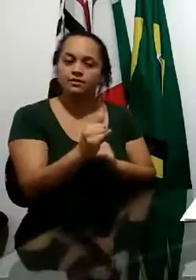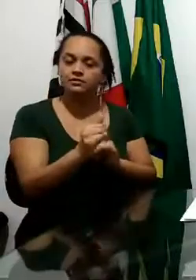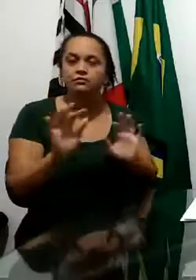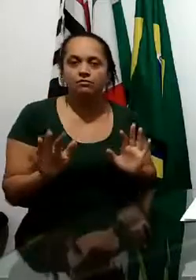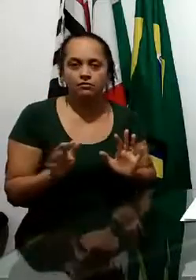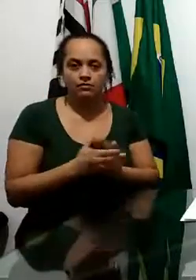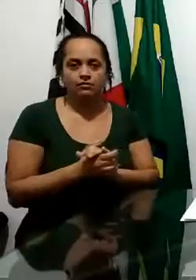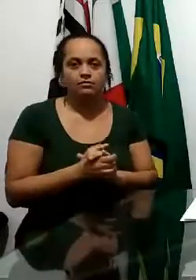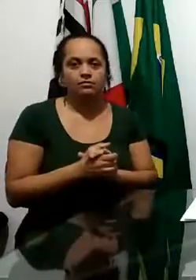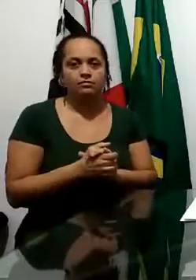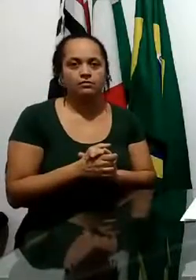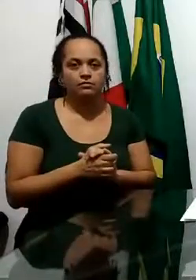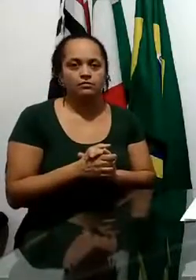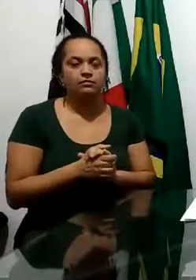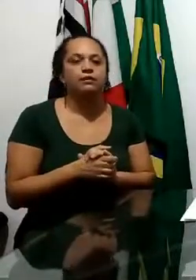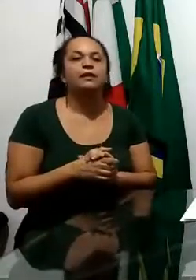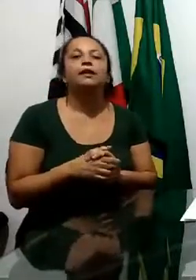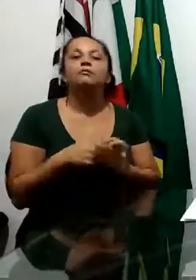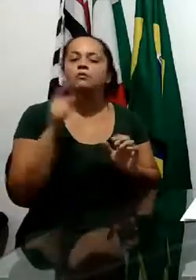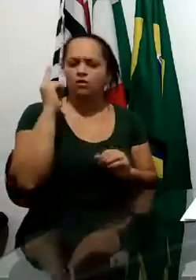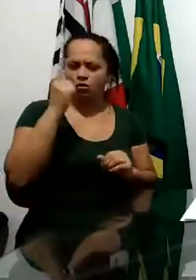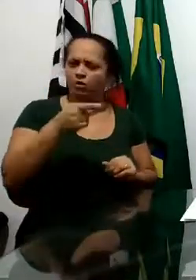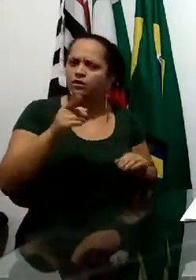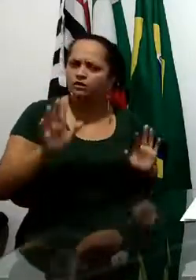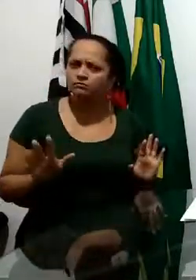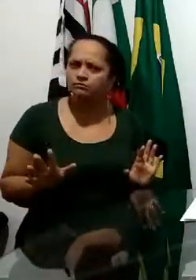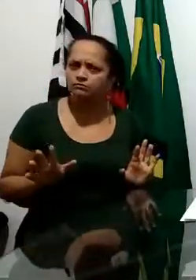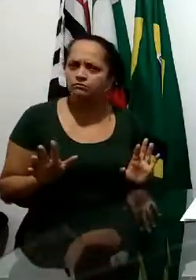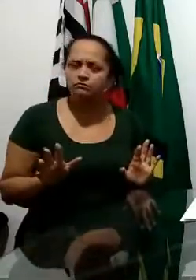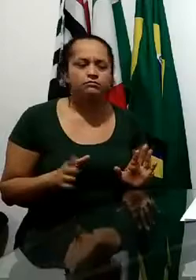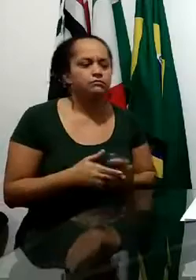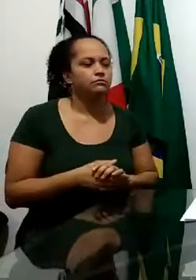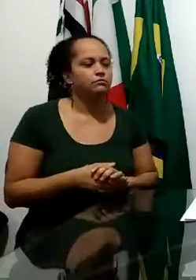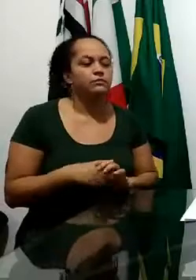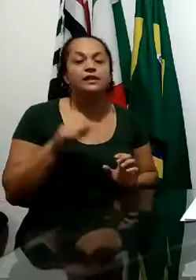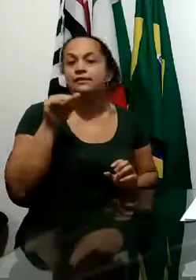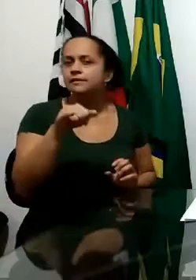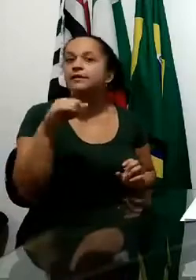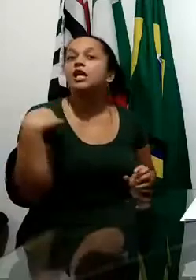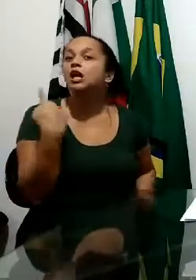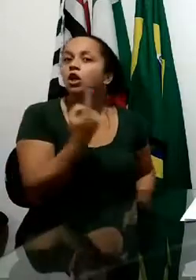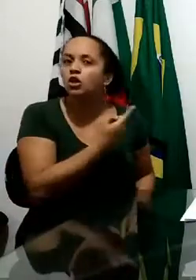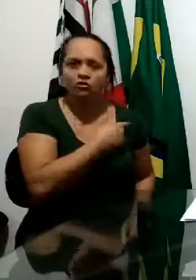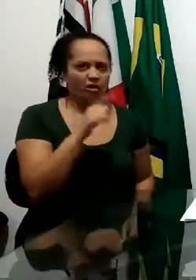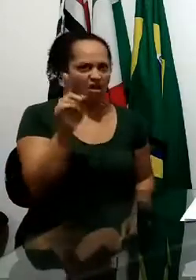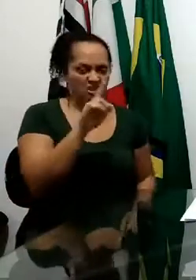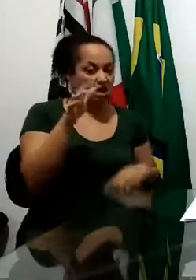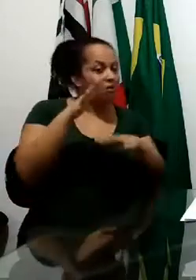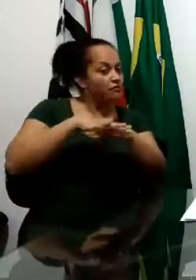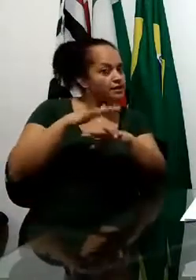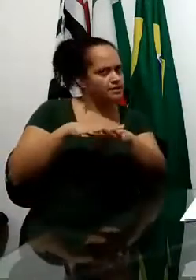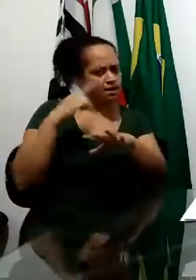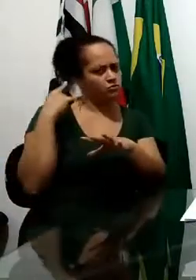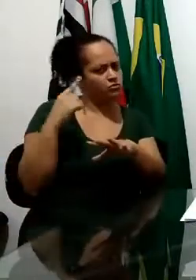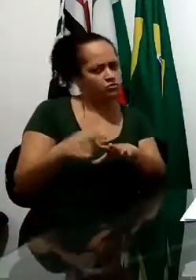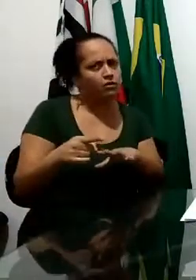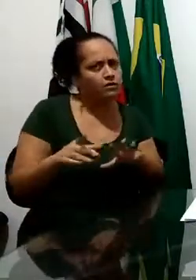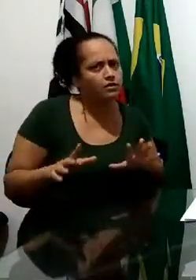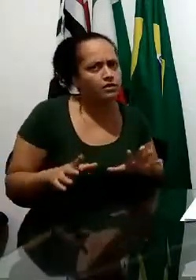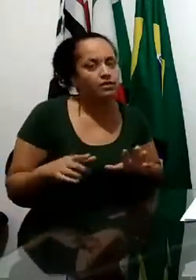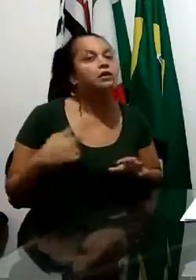mandamento, não é uma sugestão, é um mandamento. E se nós não cumprirmos esse mandamento,